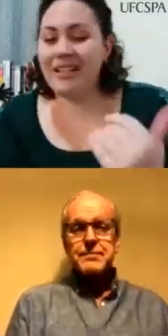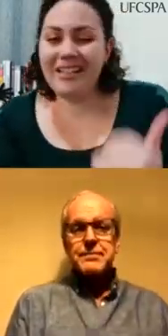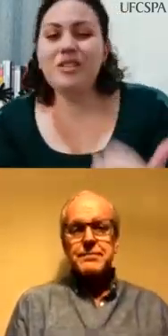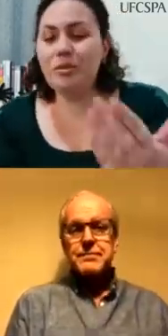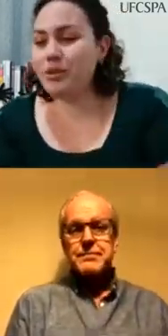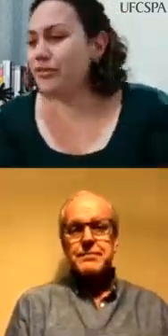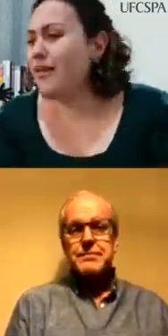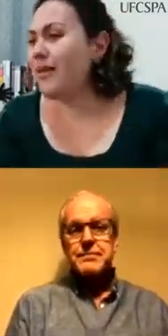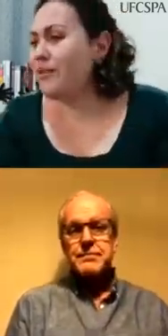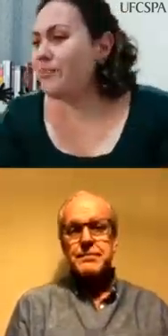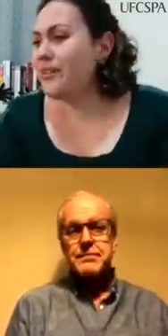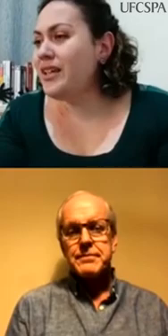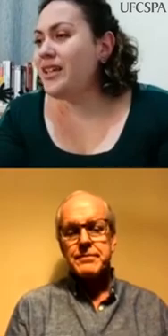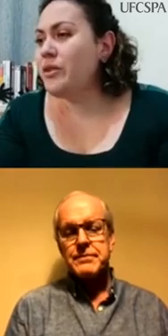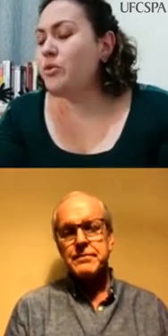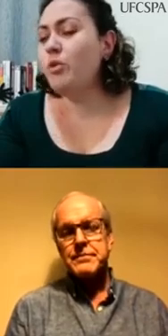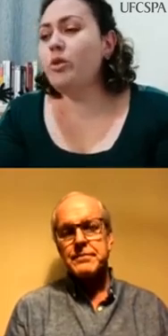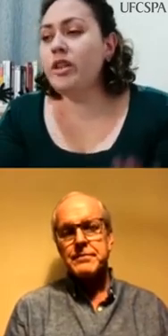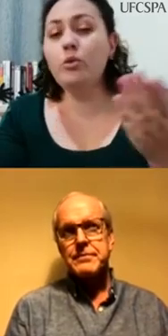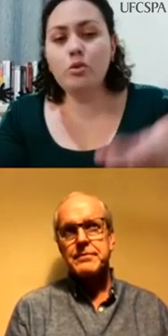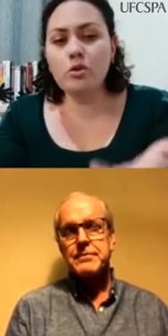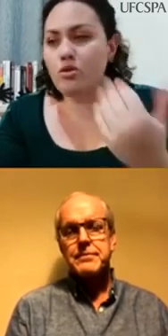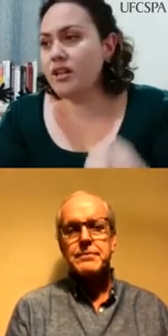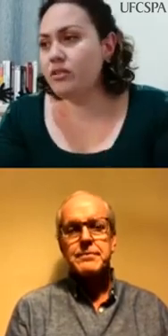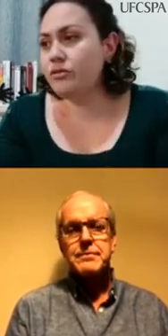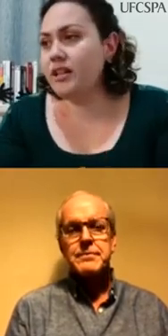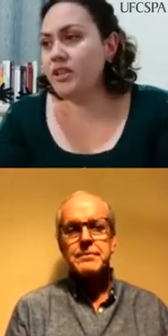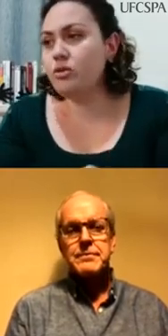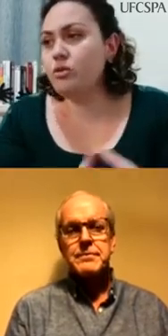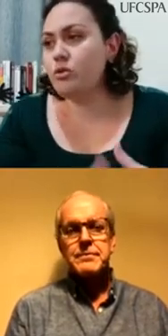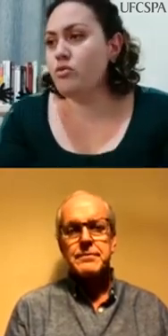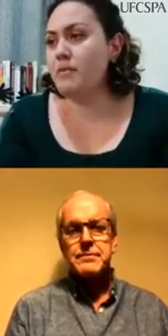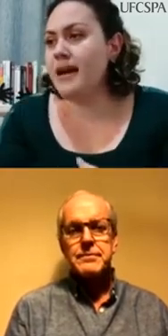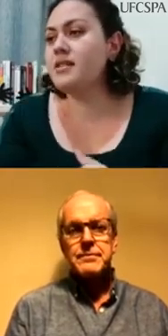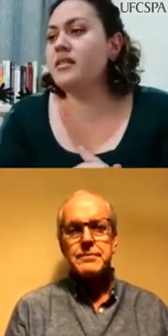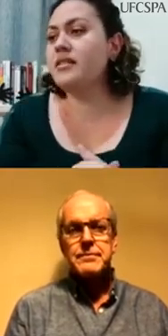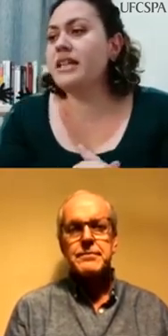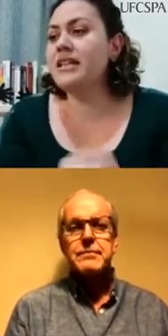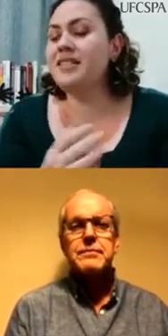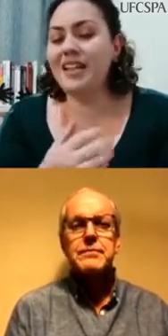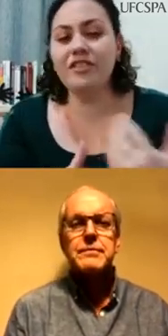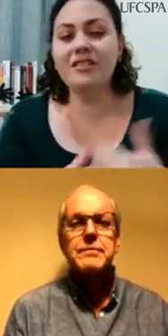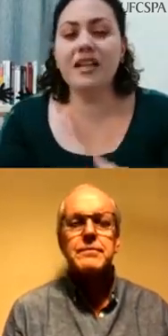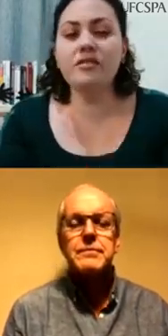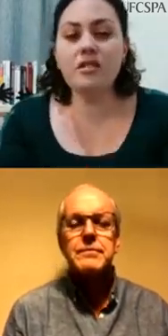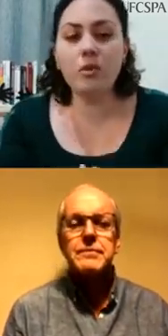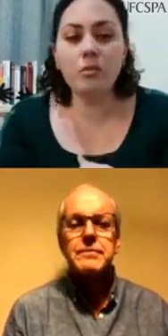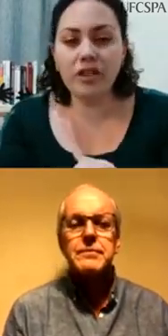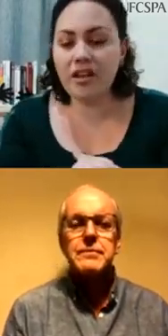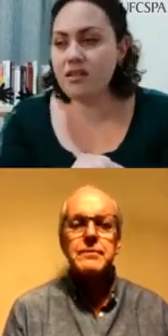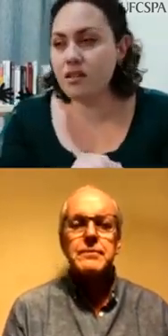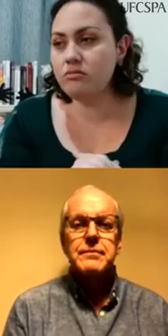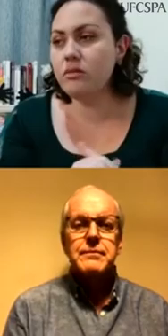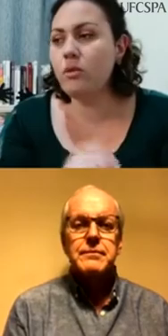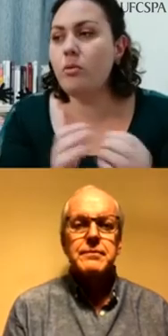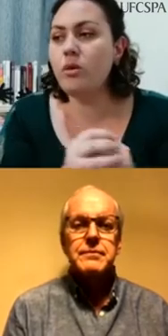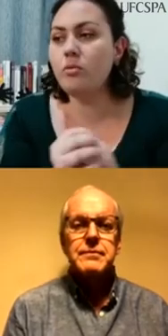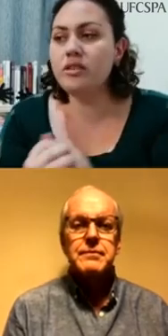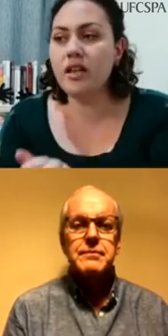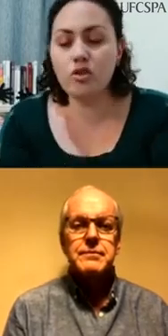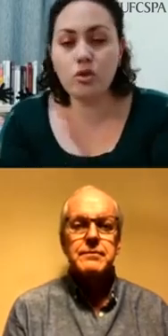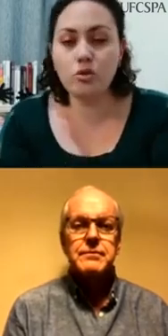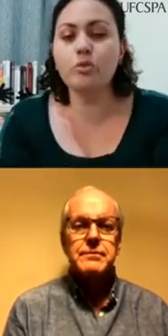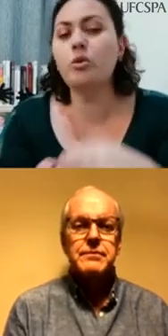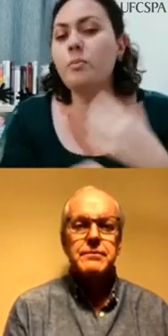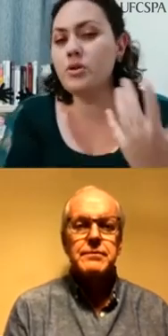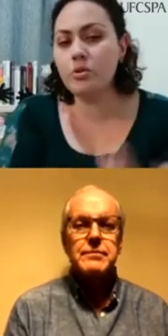Vou parar então para poder falar. Então, como que o uso, já que tu falaste do uso de máscara, ele tem afetado essa comunicação com a